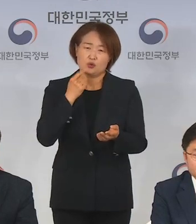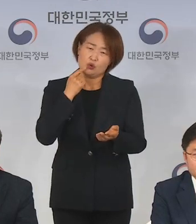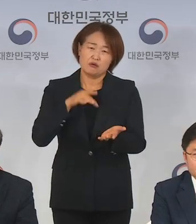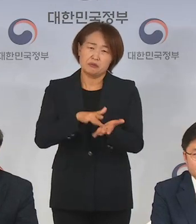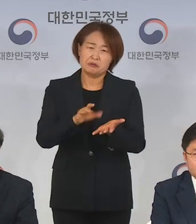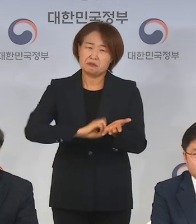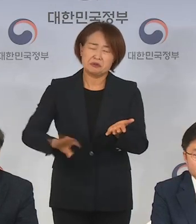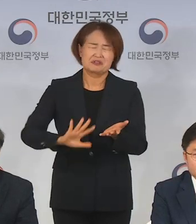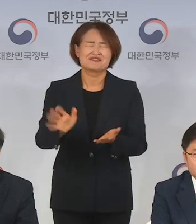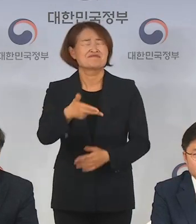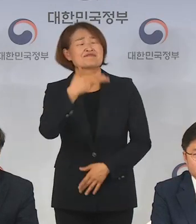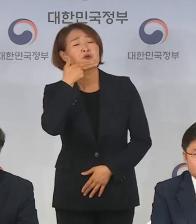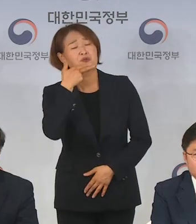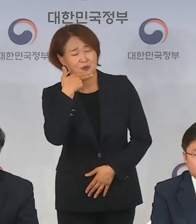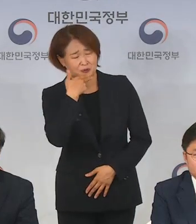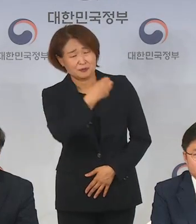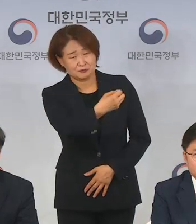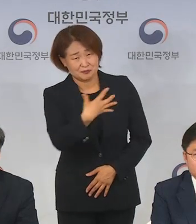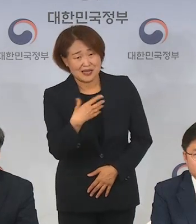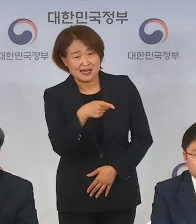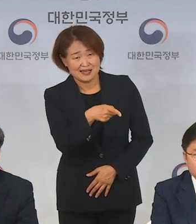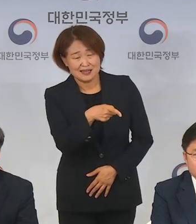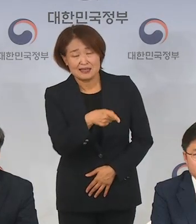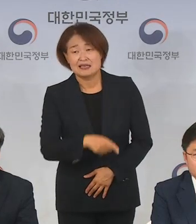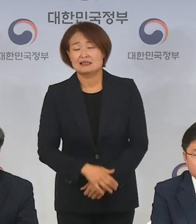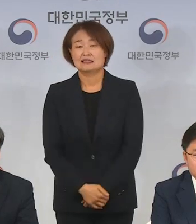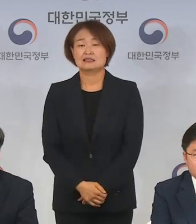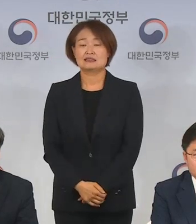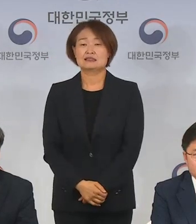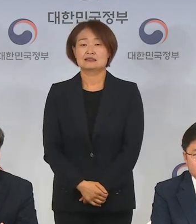발언을 하셨고 그 이후 이제 그